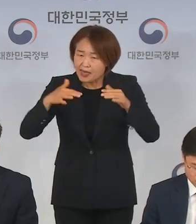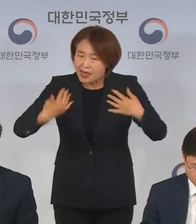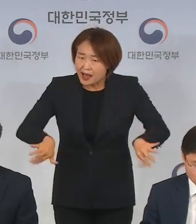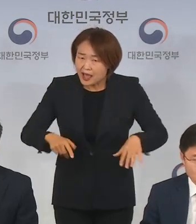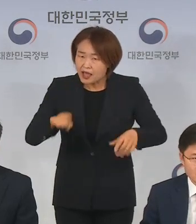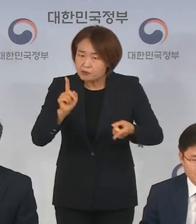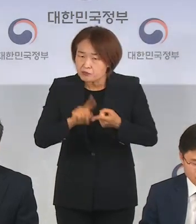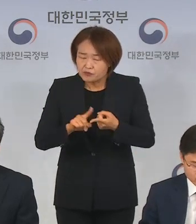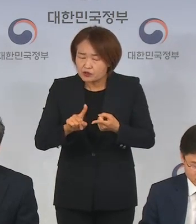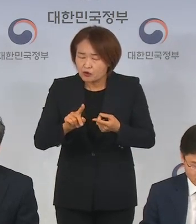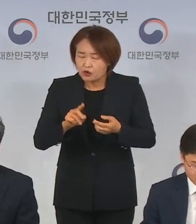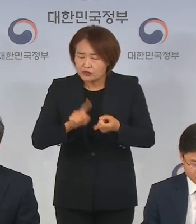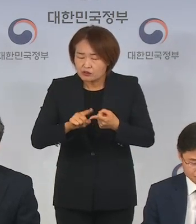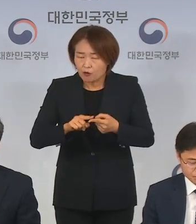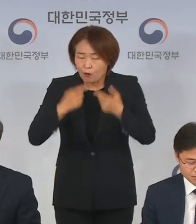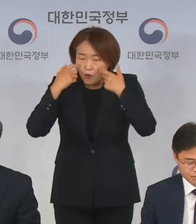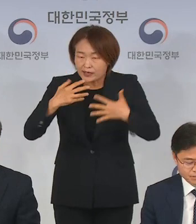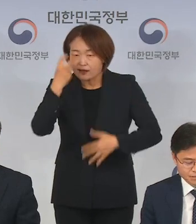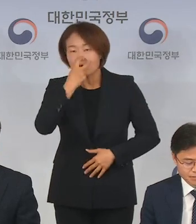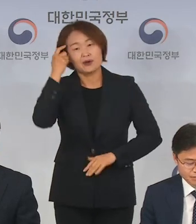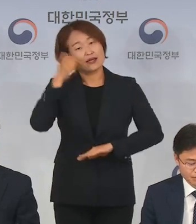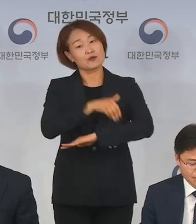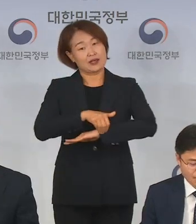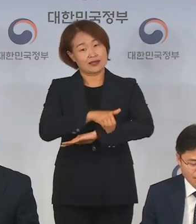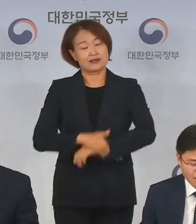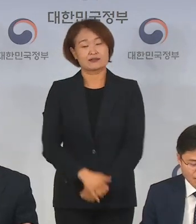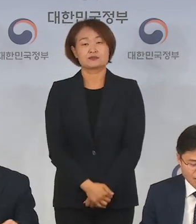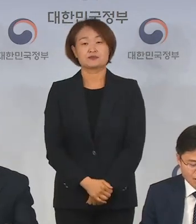중점적으로 점검할 예정입니다.